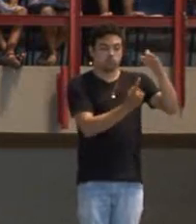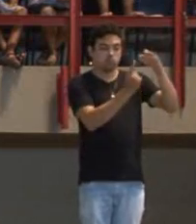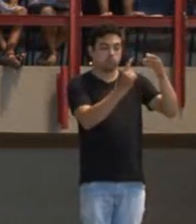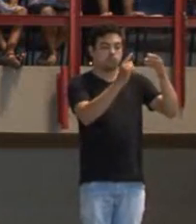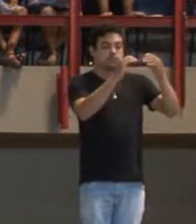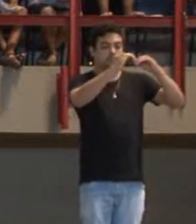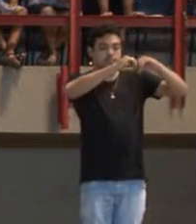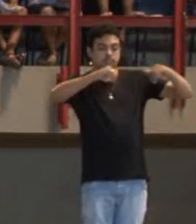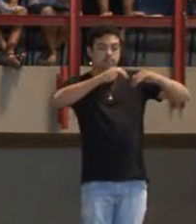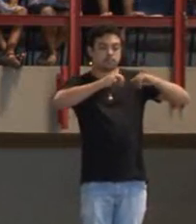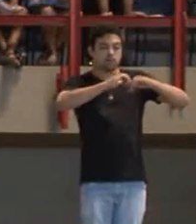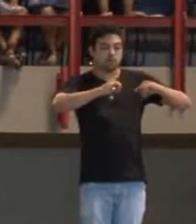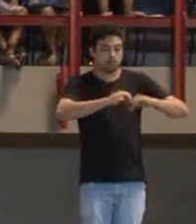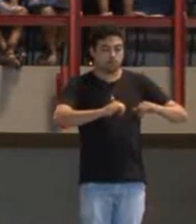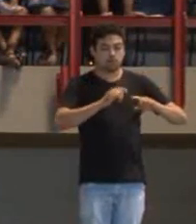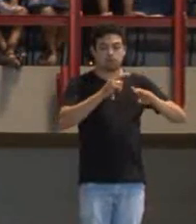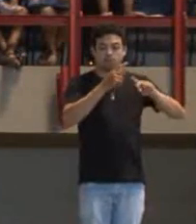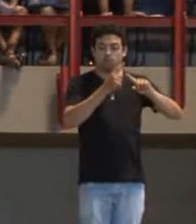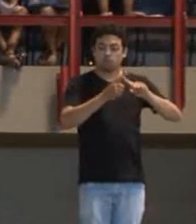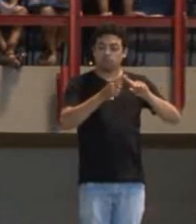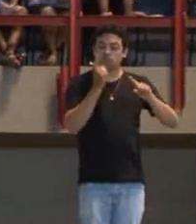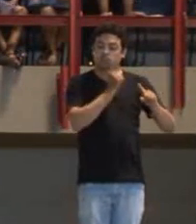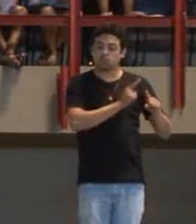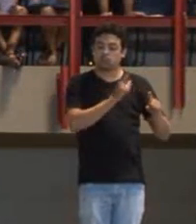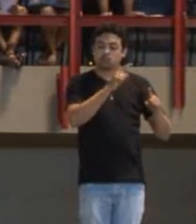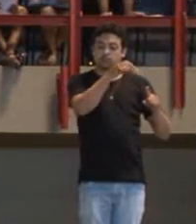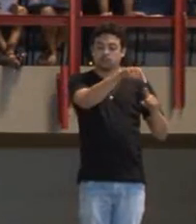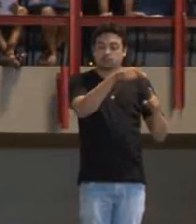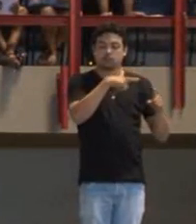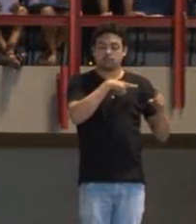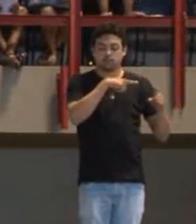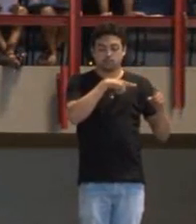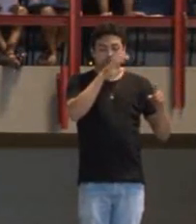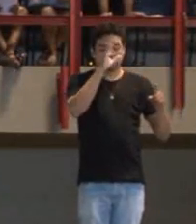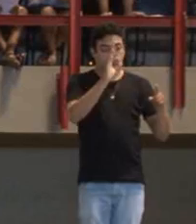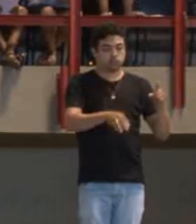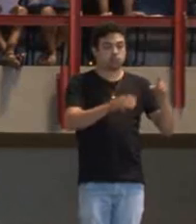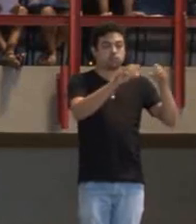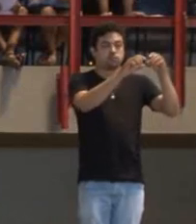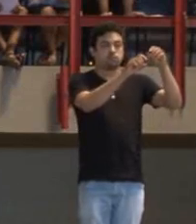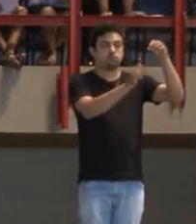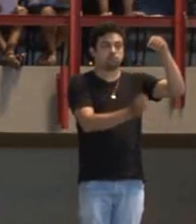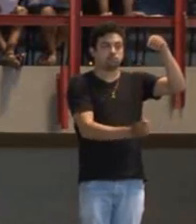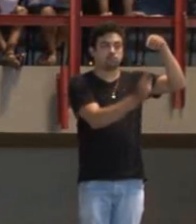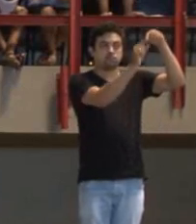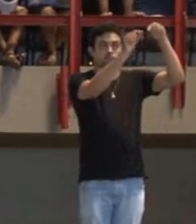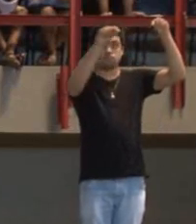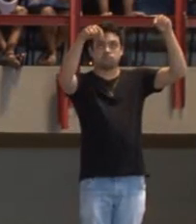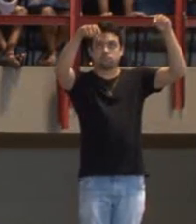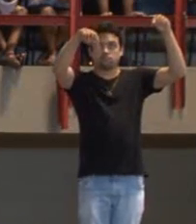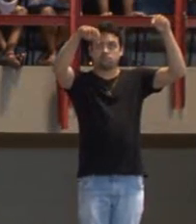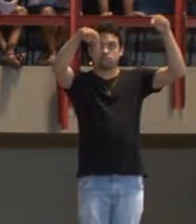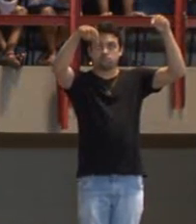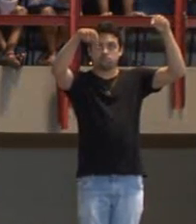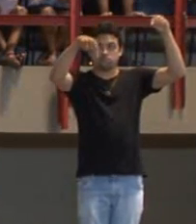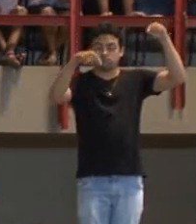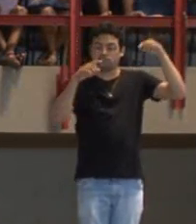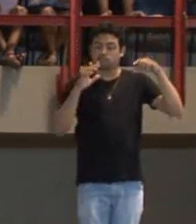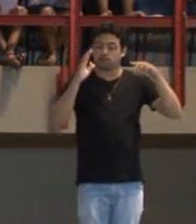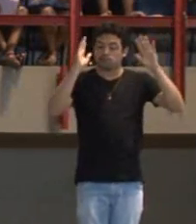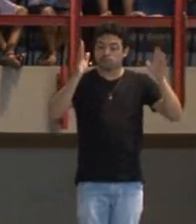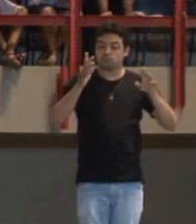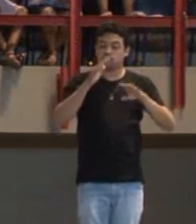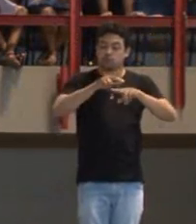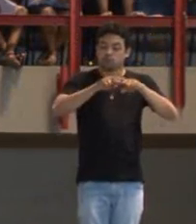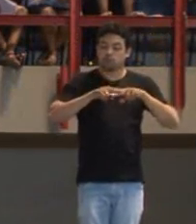de líquidos? Utiliza o método de destilação fracionada. Então, o petróleo